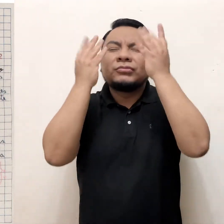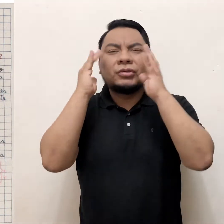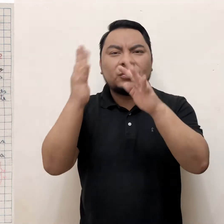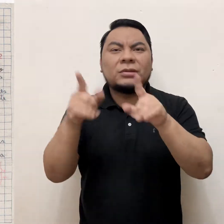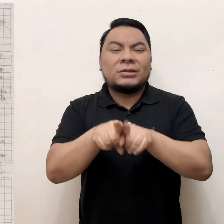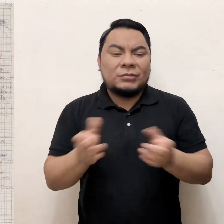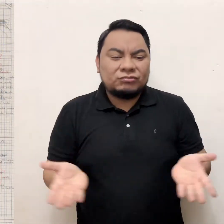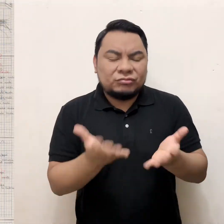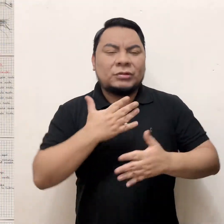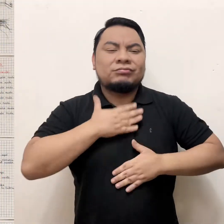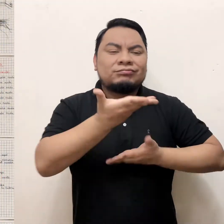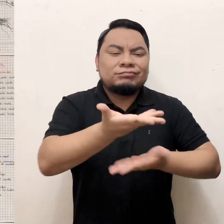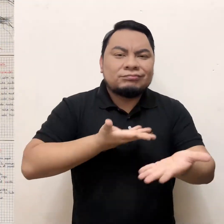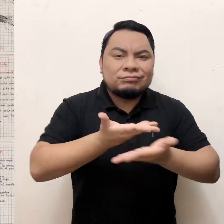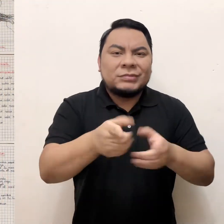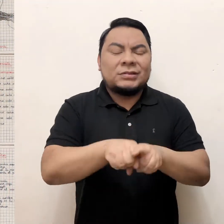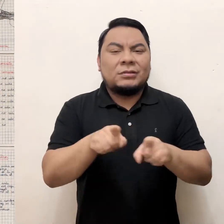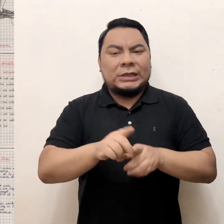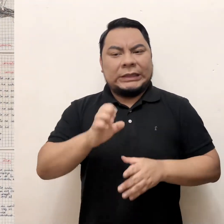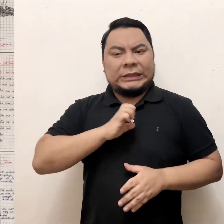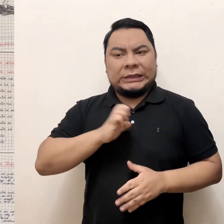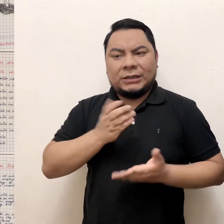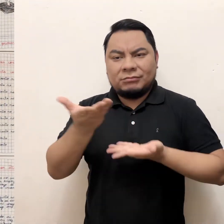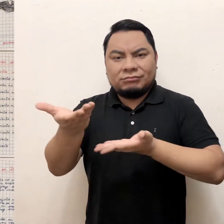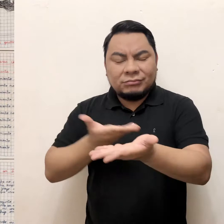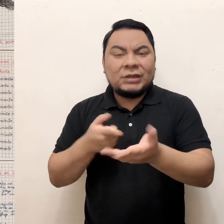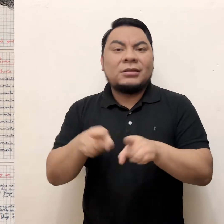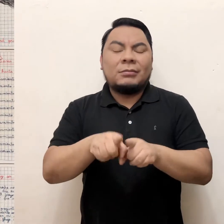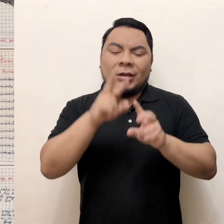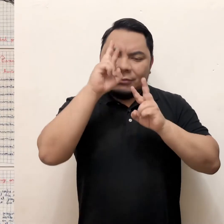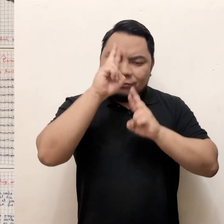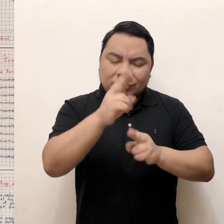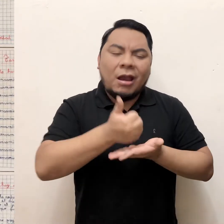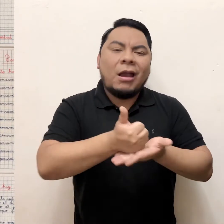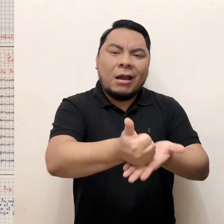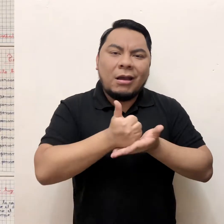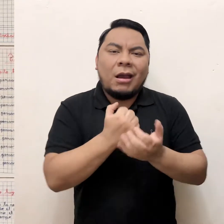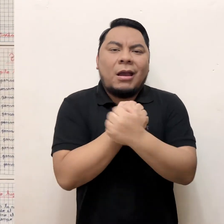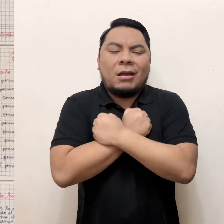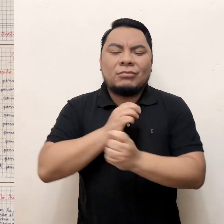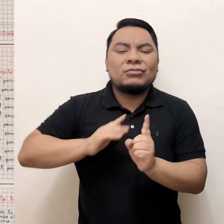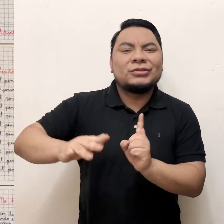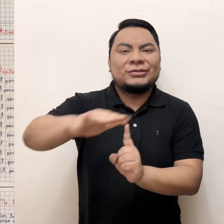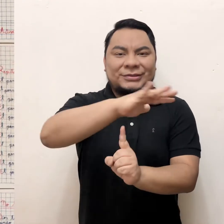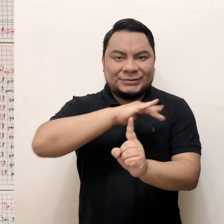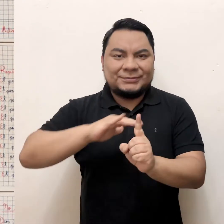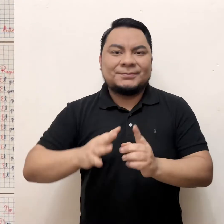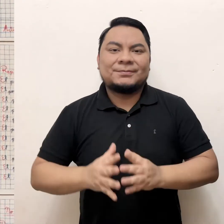socioafectivo y los valores éticos, la solidaridad y amor a la naturaleza?